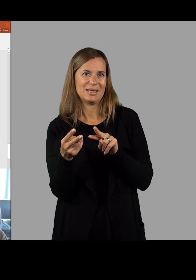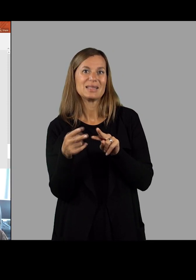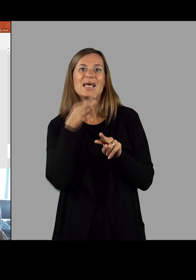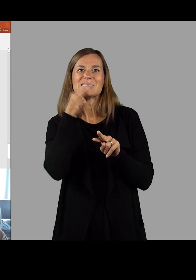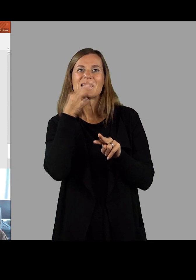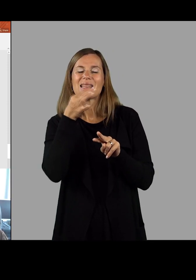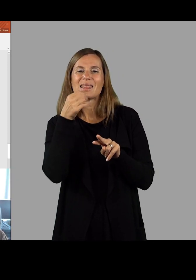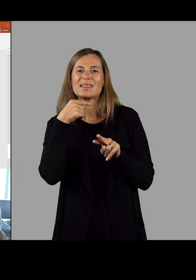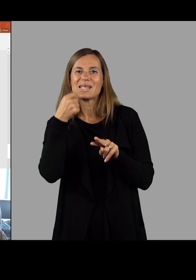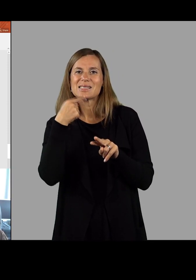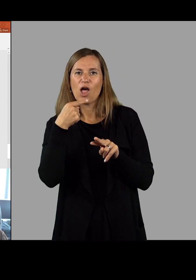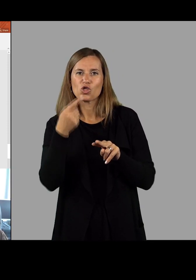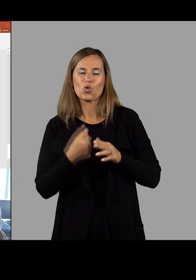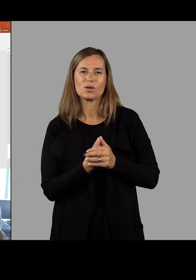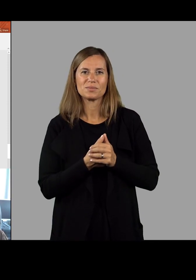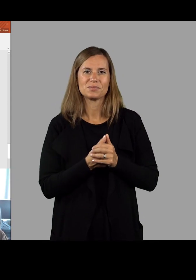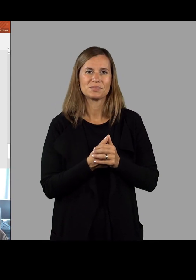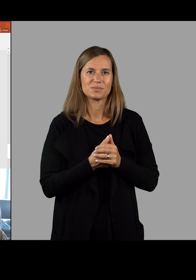sintetizator.